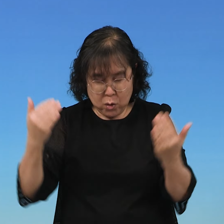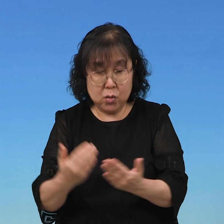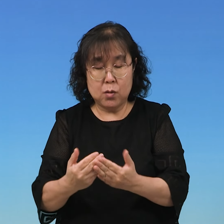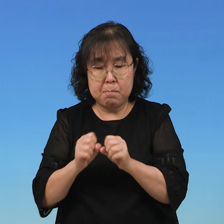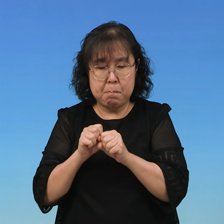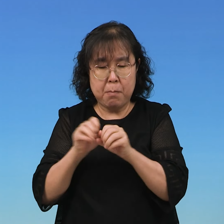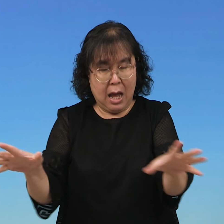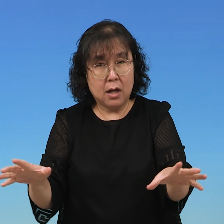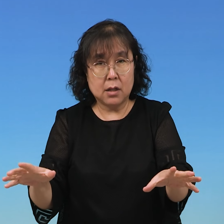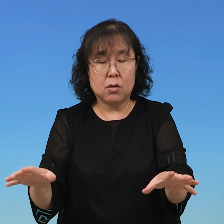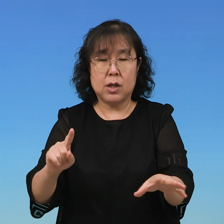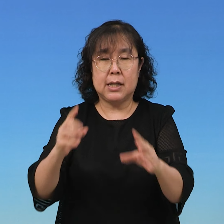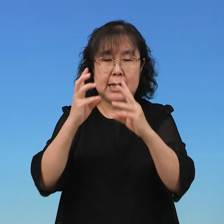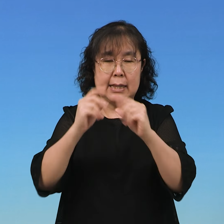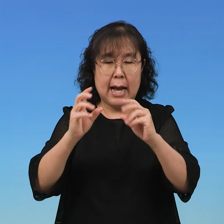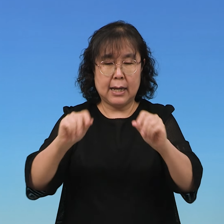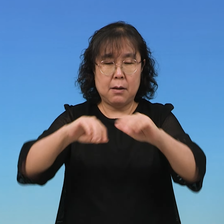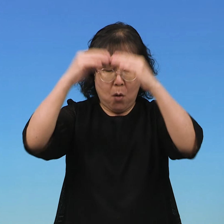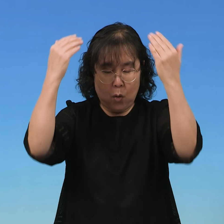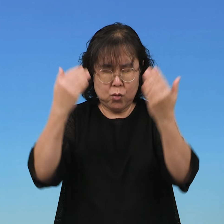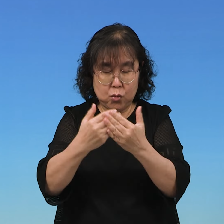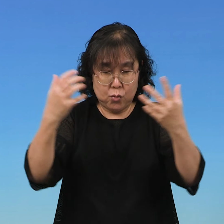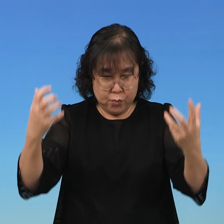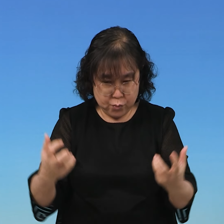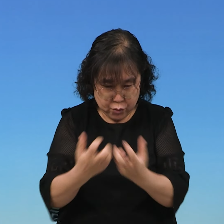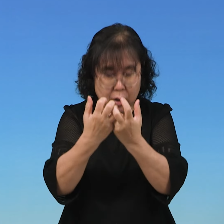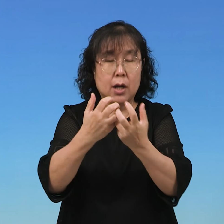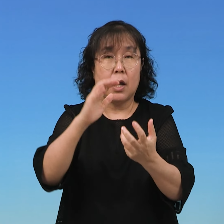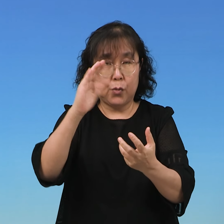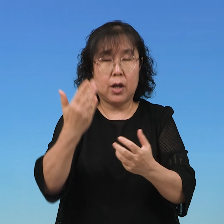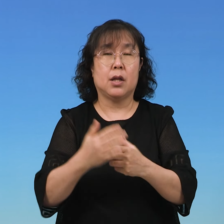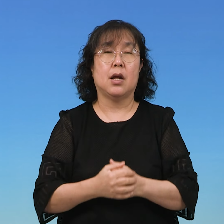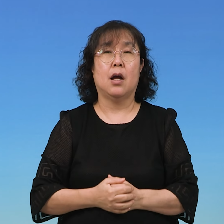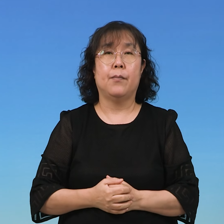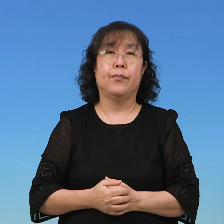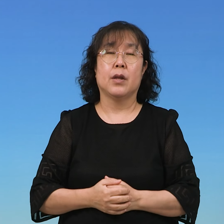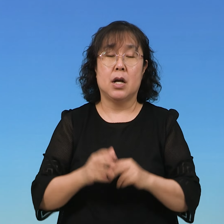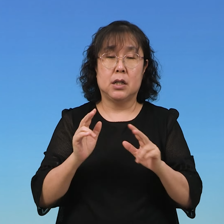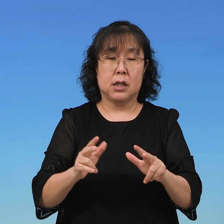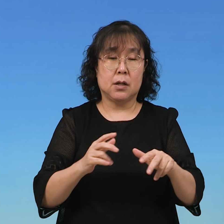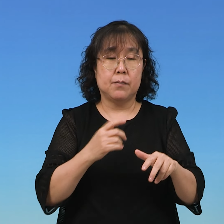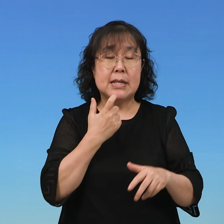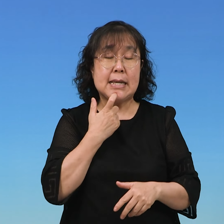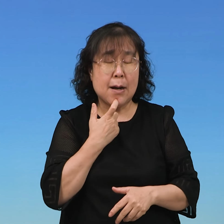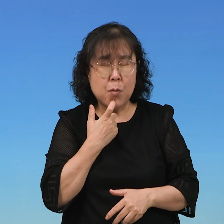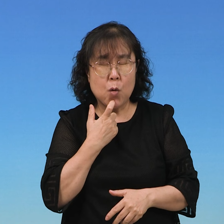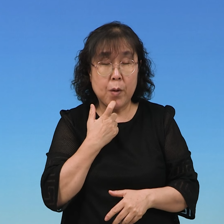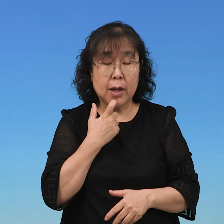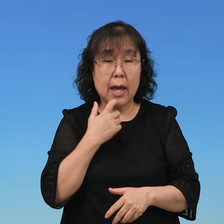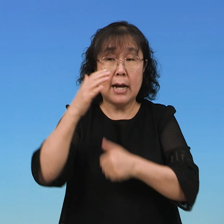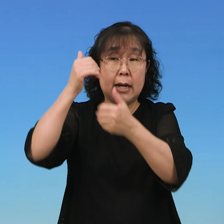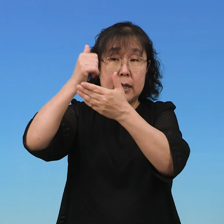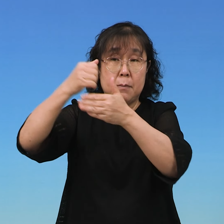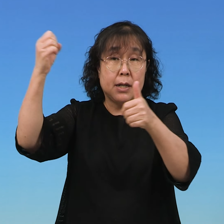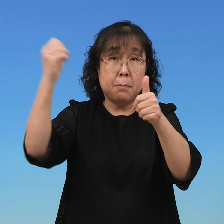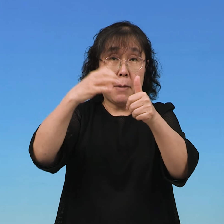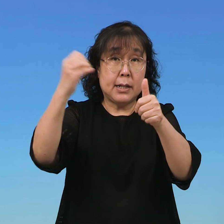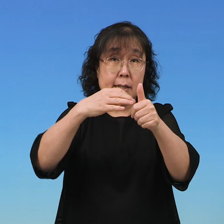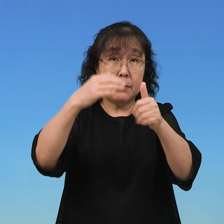여러분도 익숙하고요, 본인 야곱도 익숙합니다. 어디서 들어보셨죠? 야곱 입장에서는